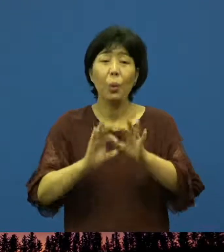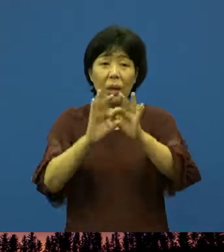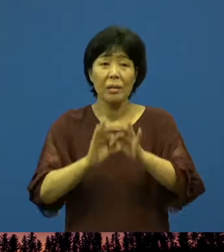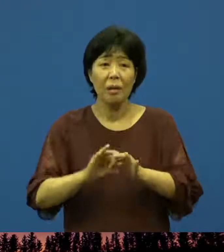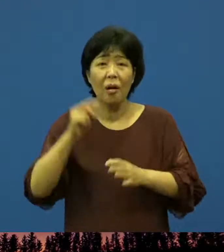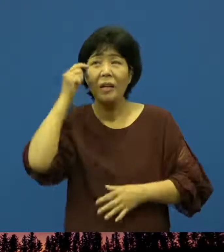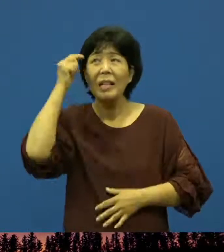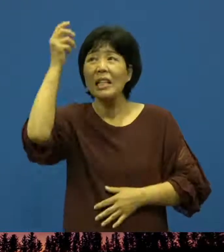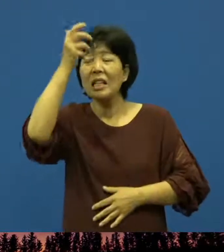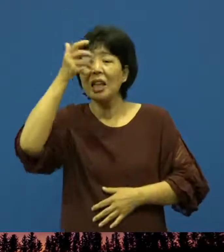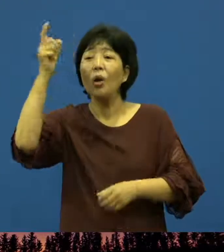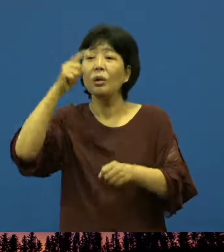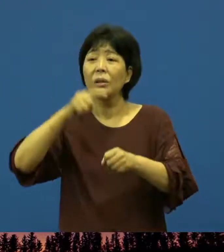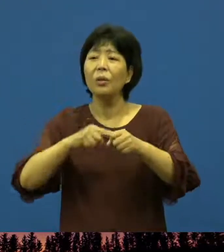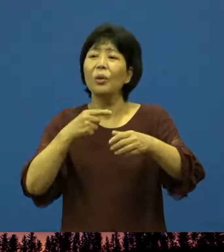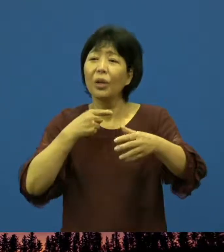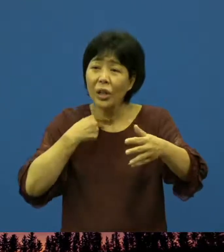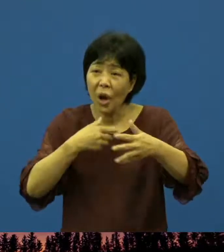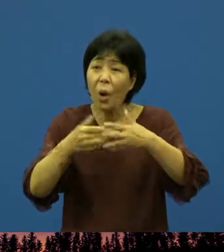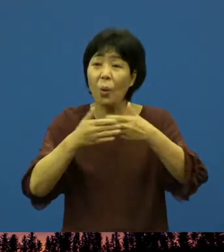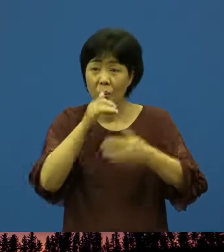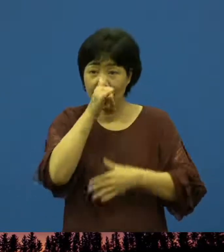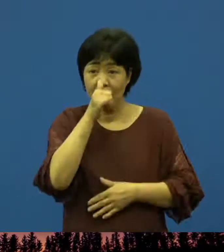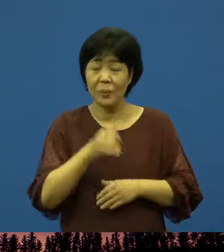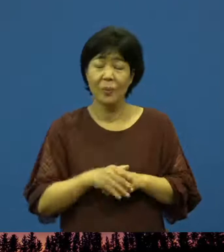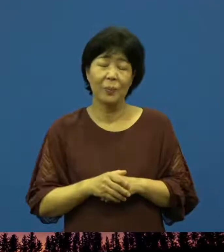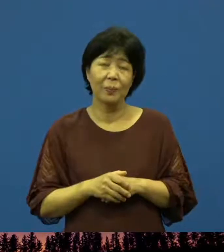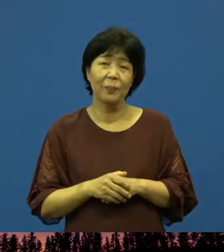중요한 영적 개성이 우리가 일어나는 것은 놀라운 것입니다.